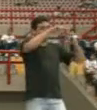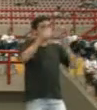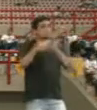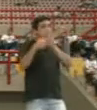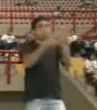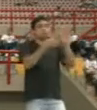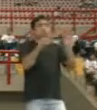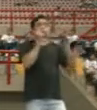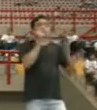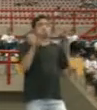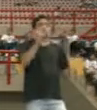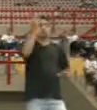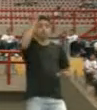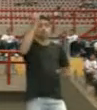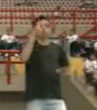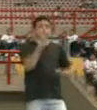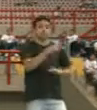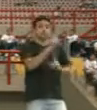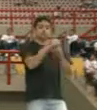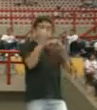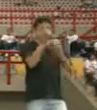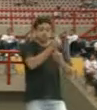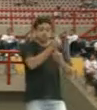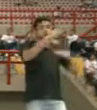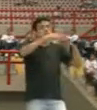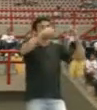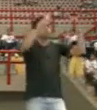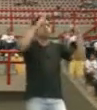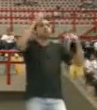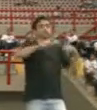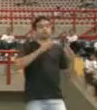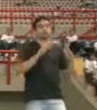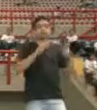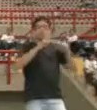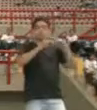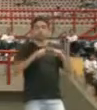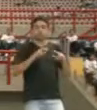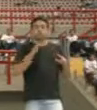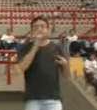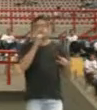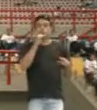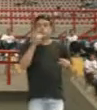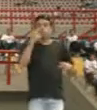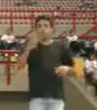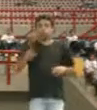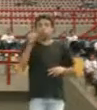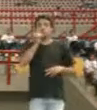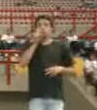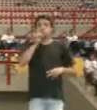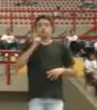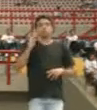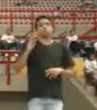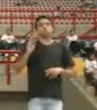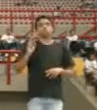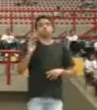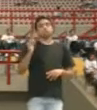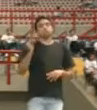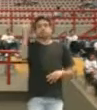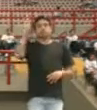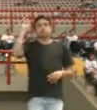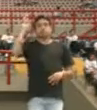importância delas para a sociedade evoluir. O que foi que eu fiz? falei do papel da mulher na sociedade, mas